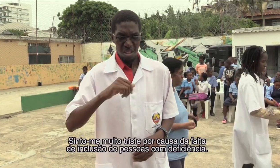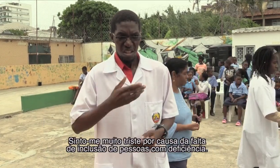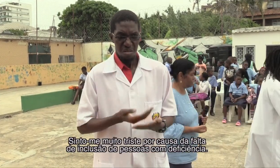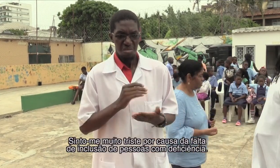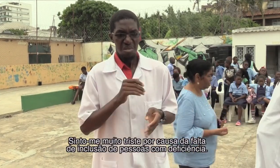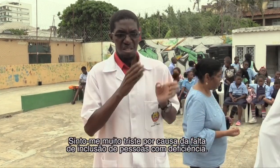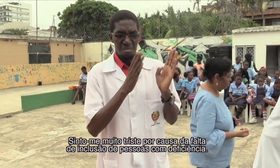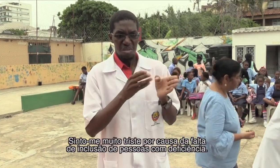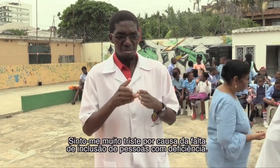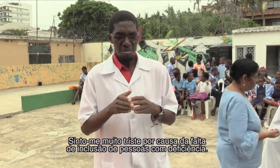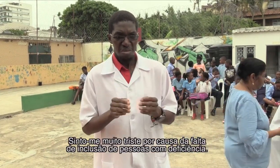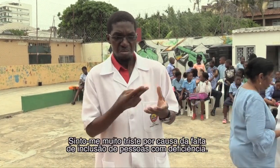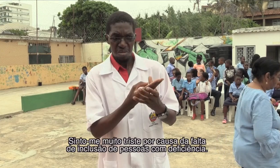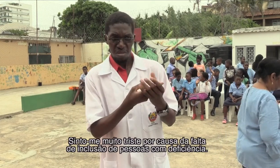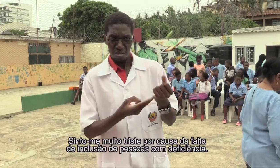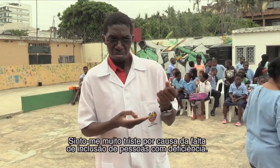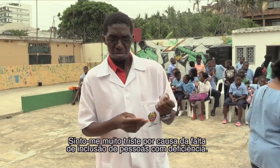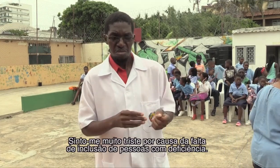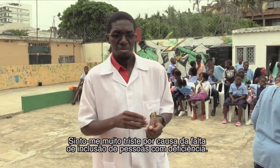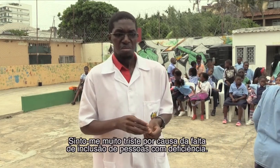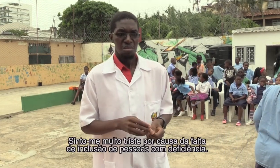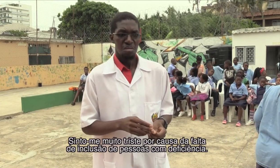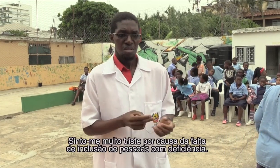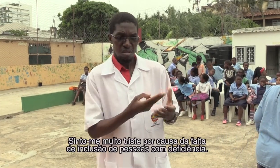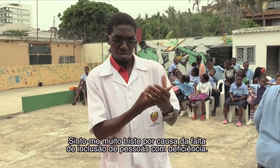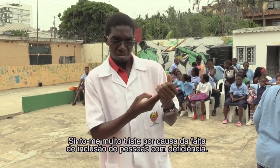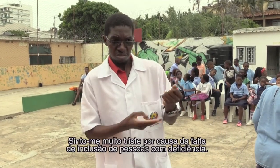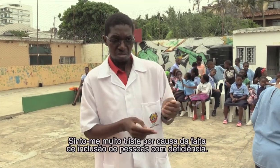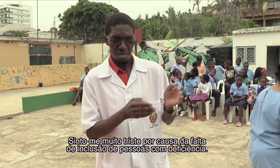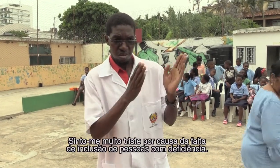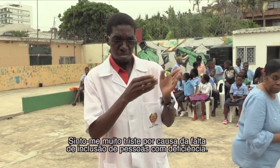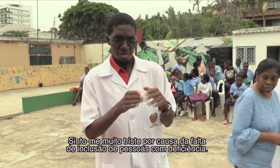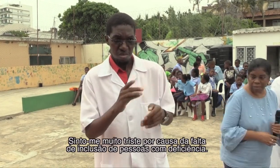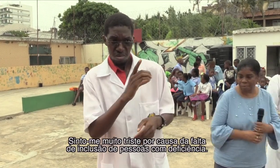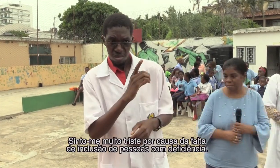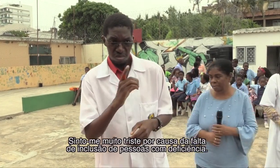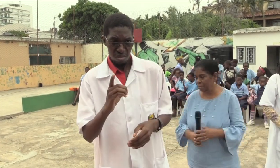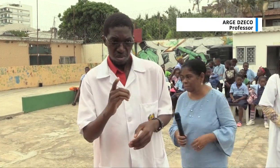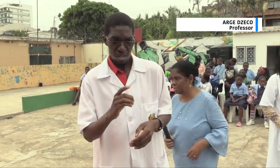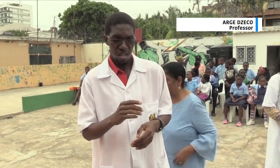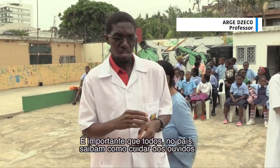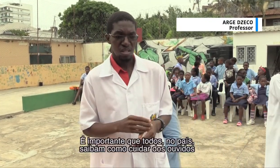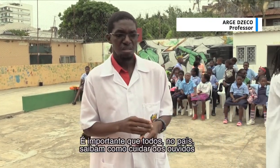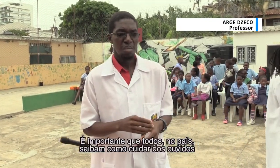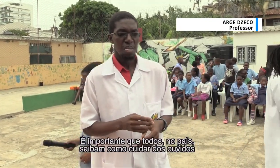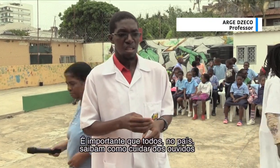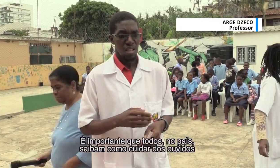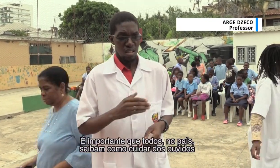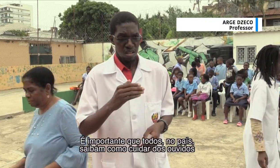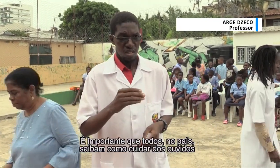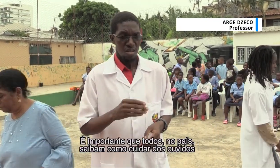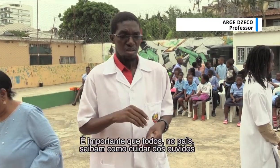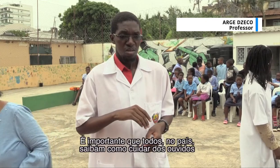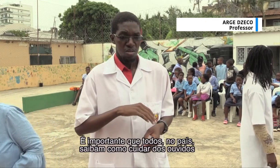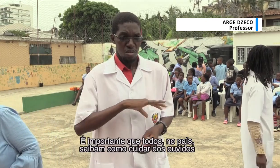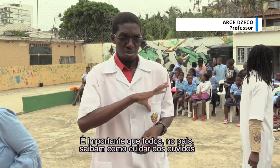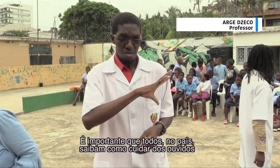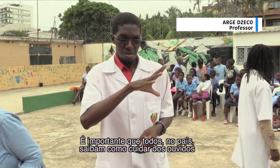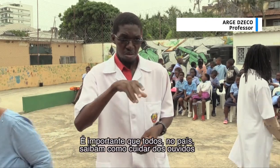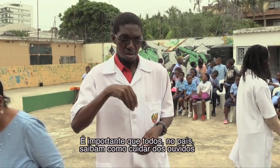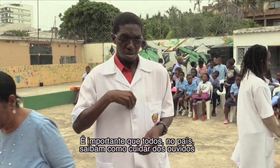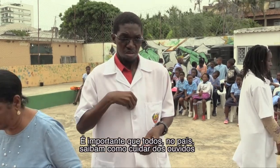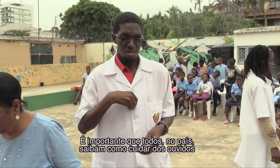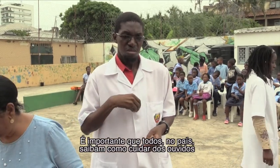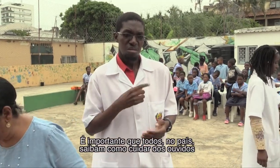Sinto-me muito por causa de falta de inclusão de pessoas com deficiência. É importante que